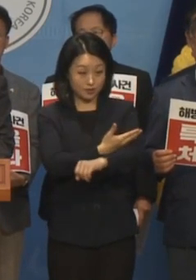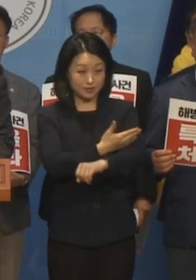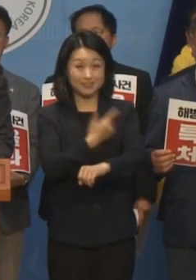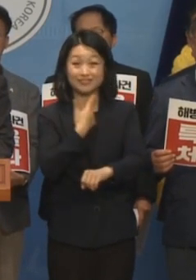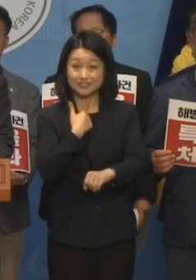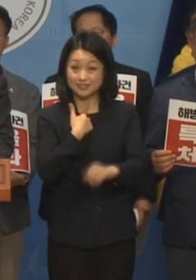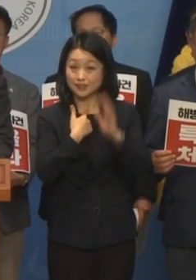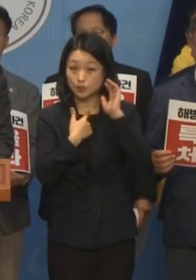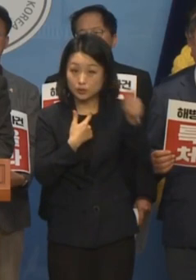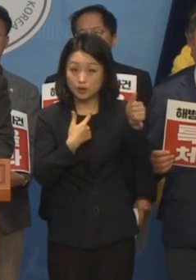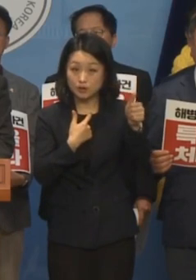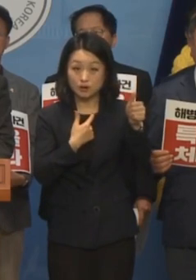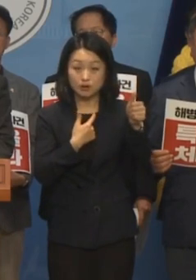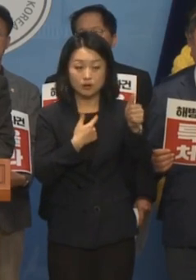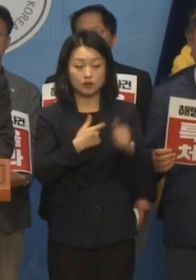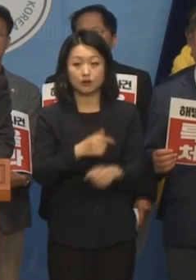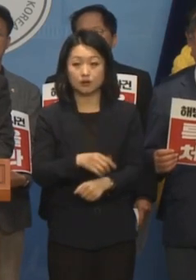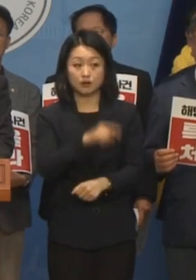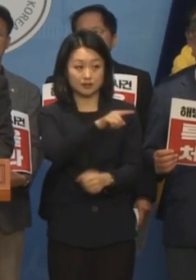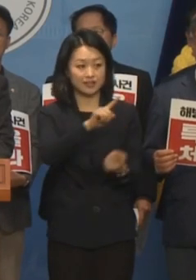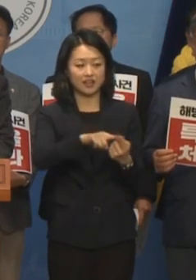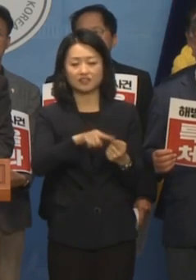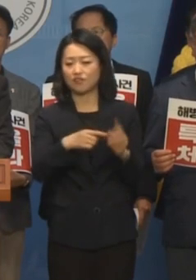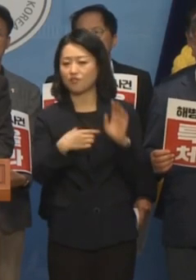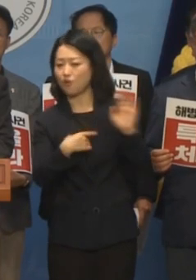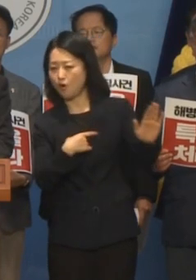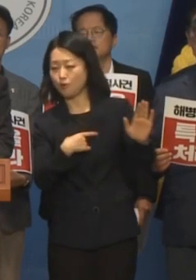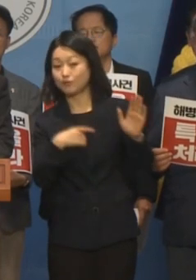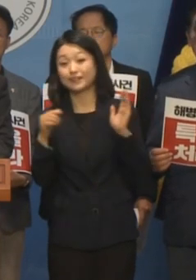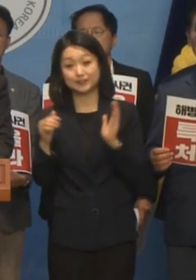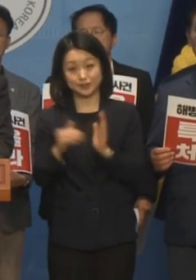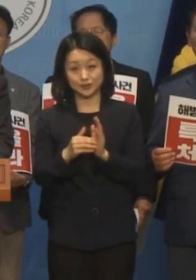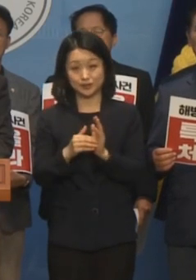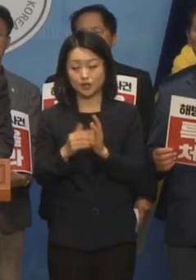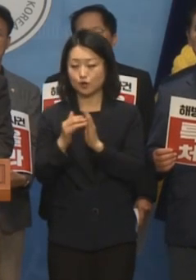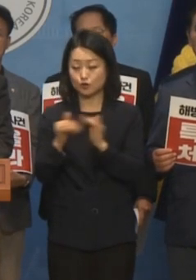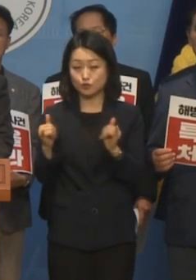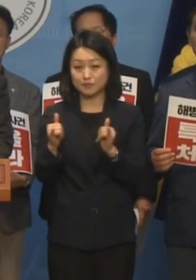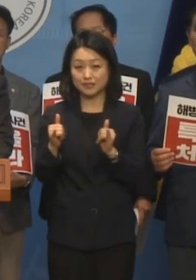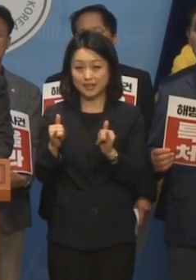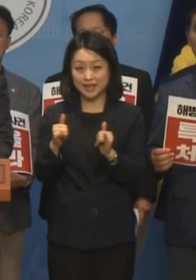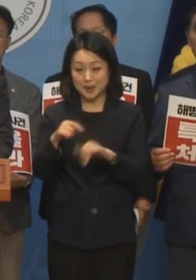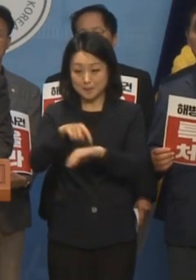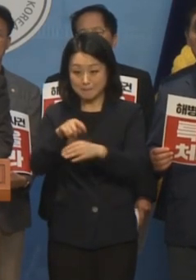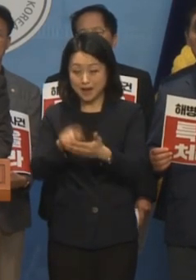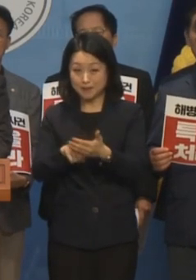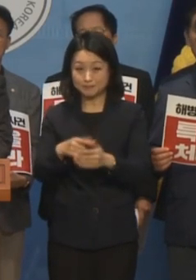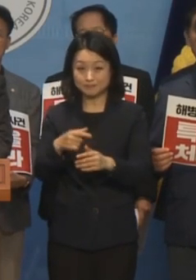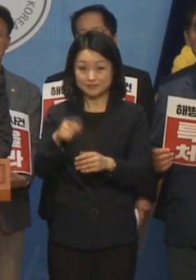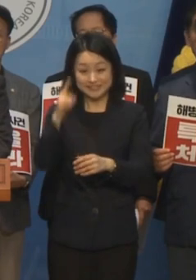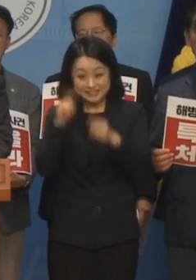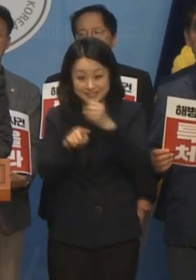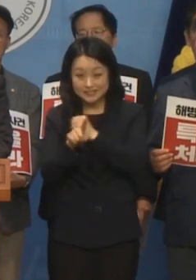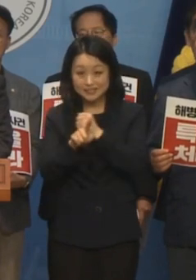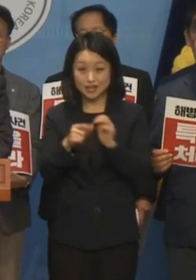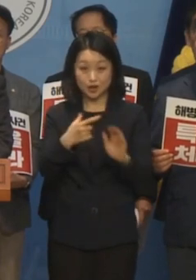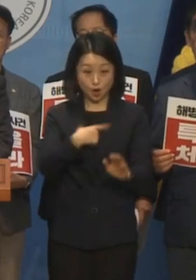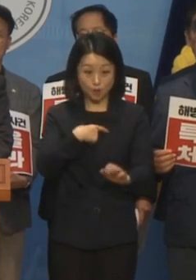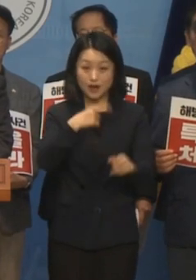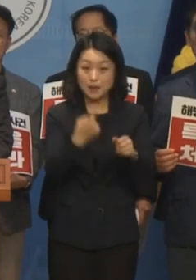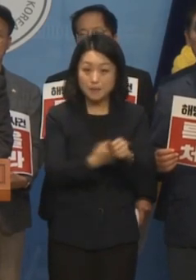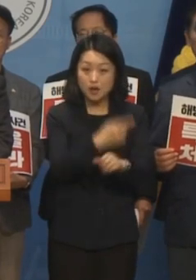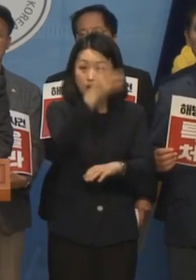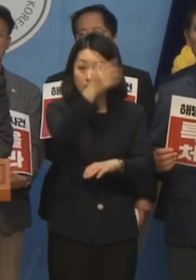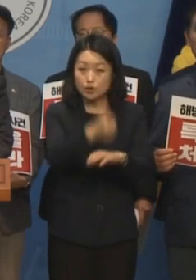대통령에게 거부권을 행사했습니다. 또다시 국민의 뜻을 거부하려 든다면 그때는 정말로